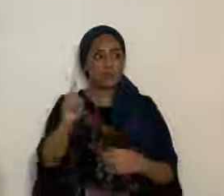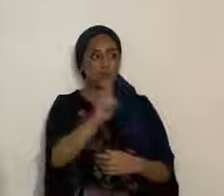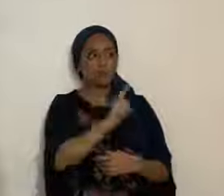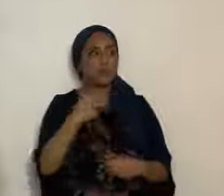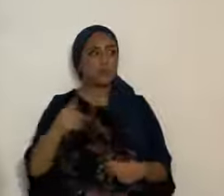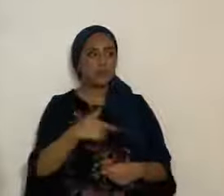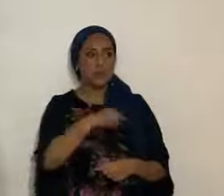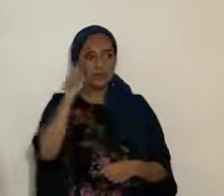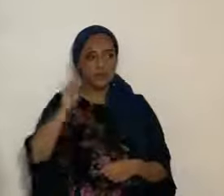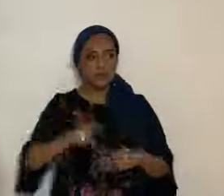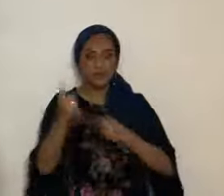hacer.